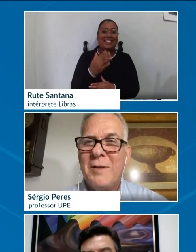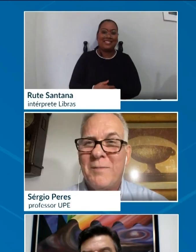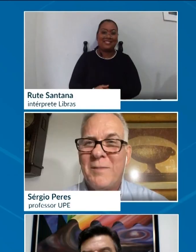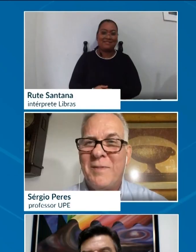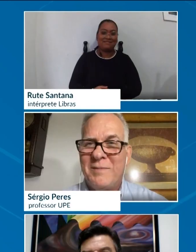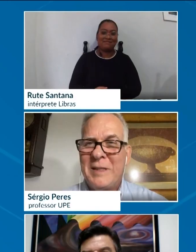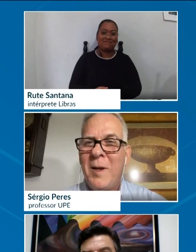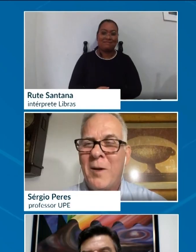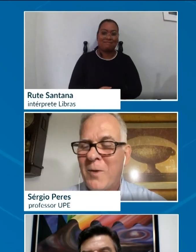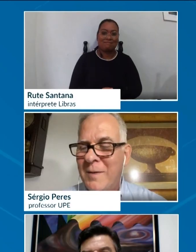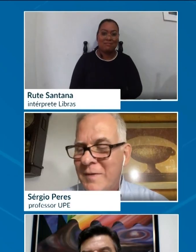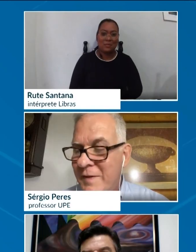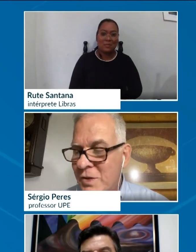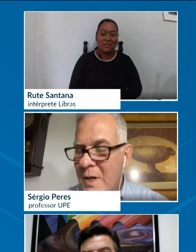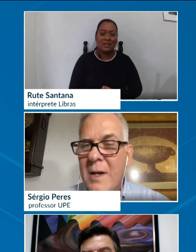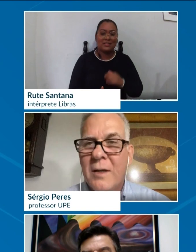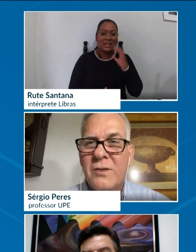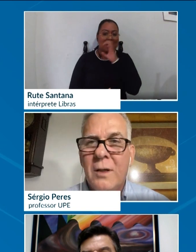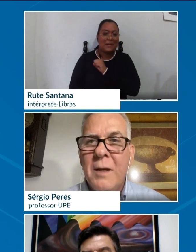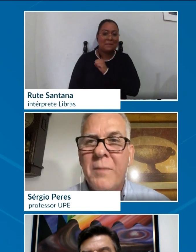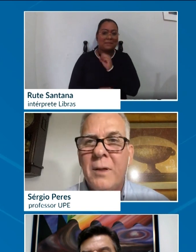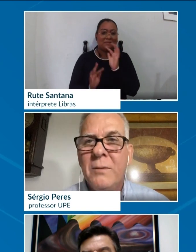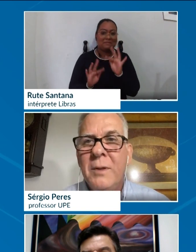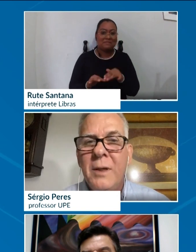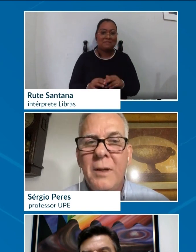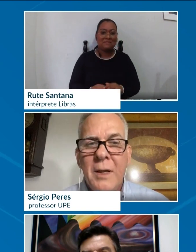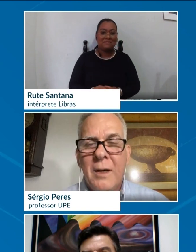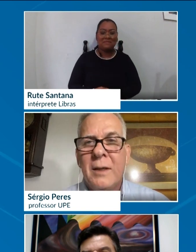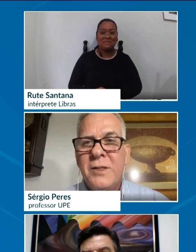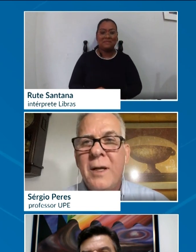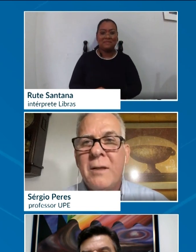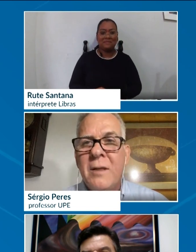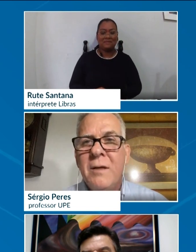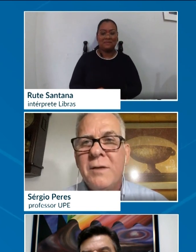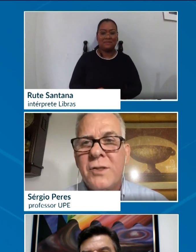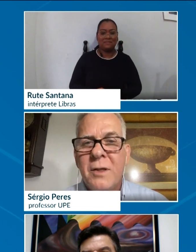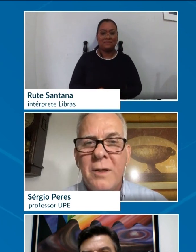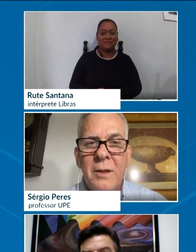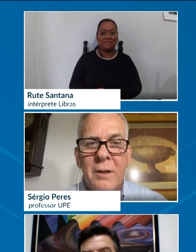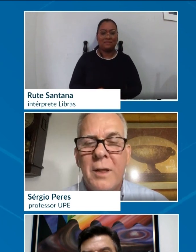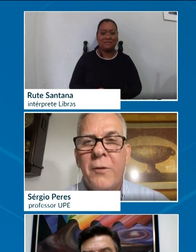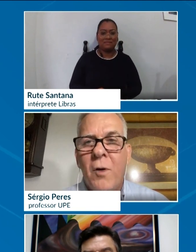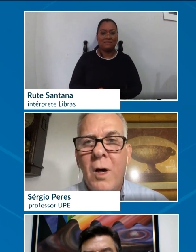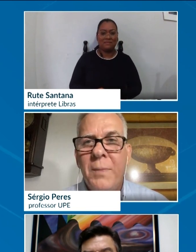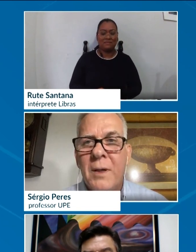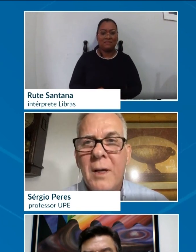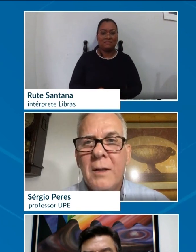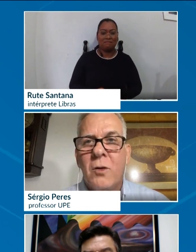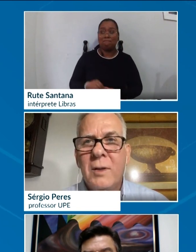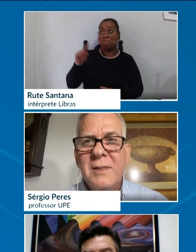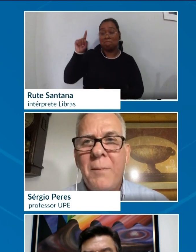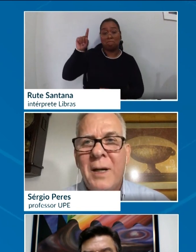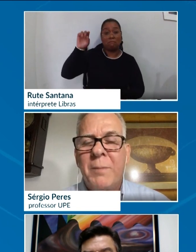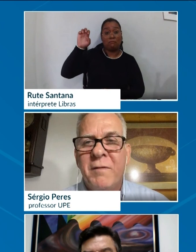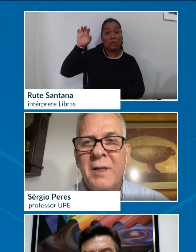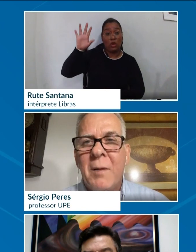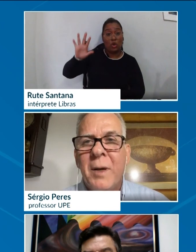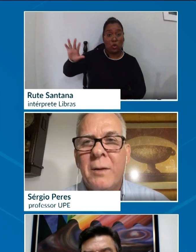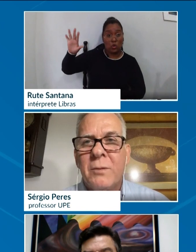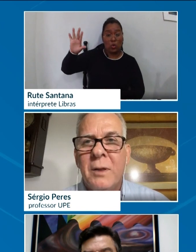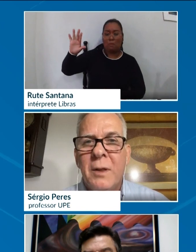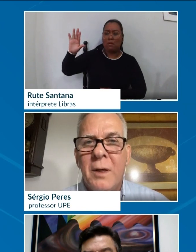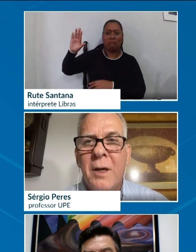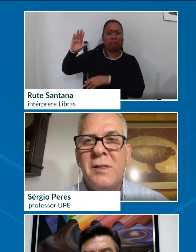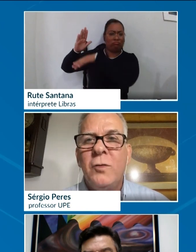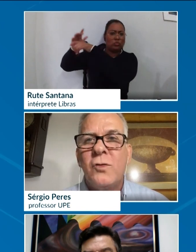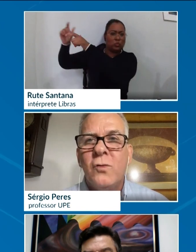O que vai terminar agora, mas veja, é só lembrando que nas diretivas da Europa, toda essa parte de